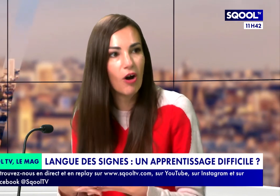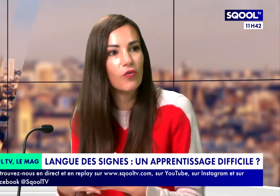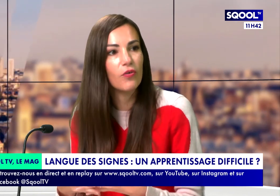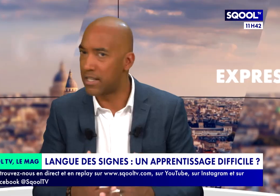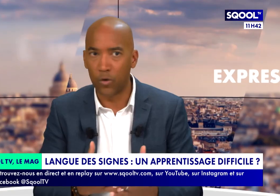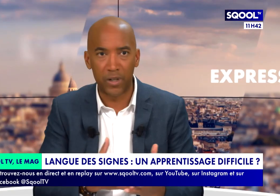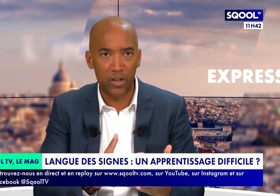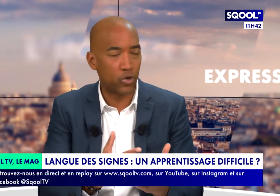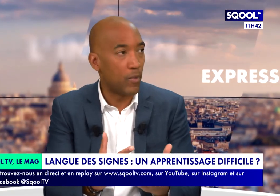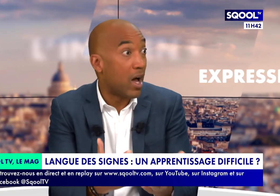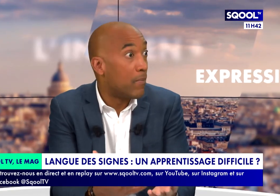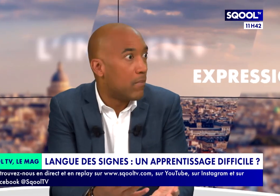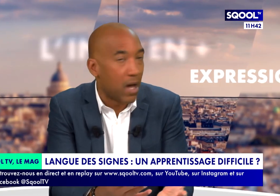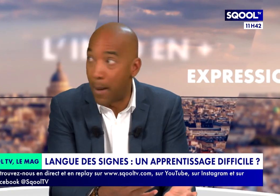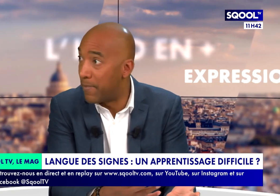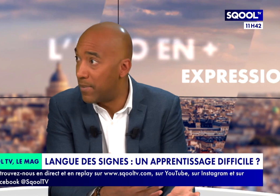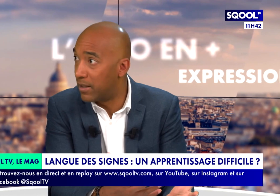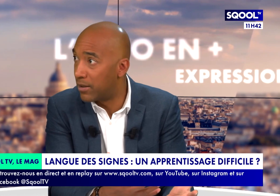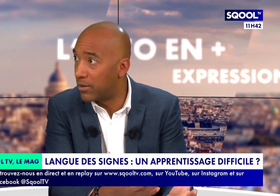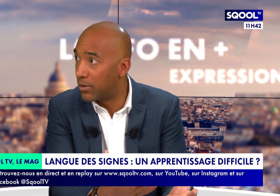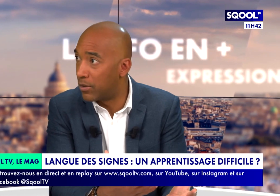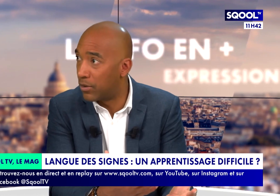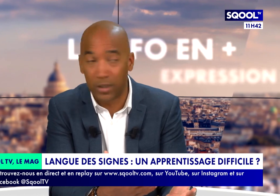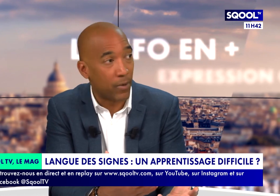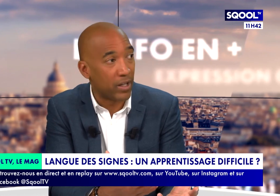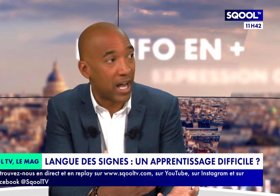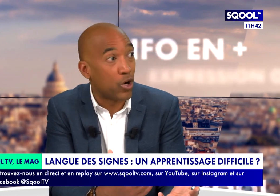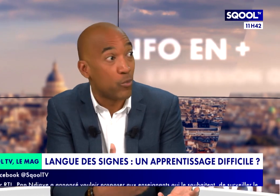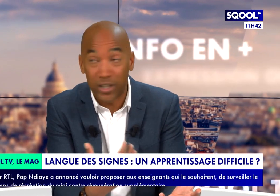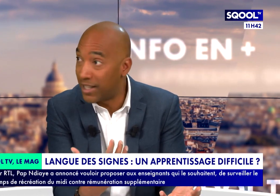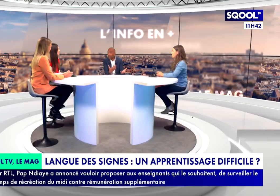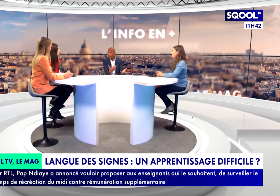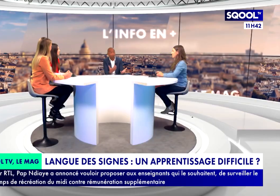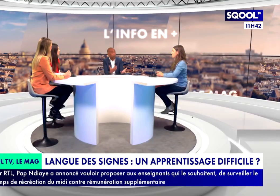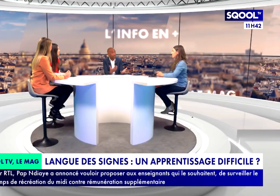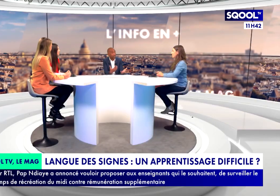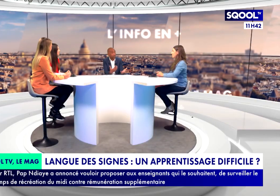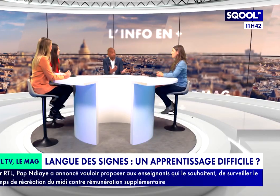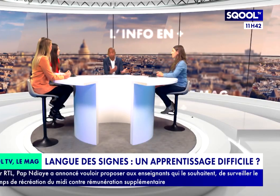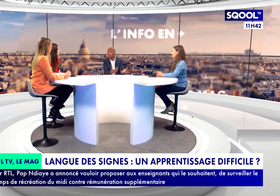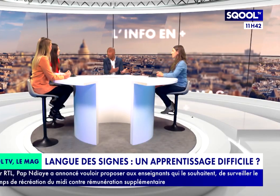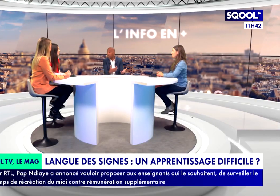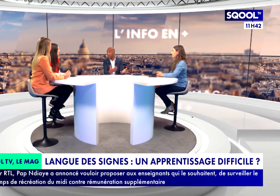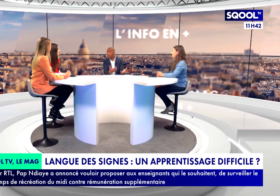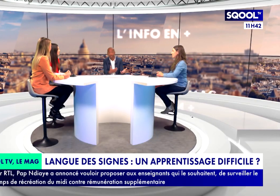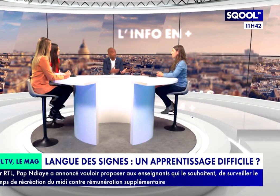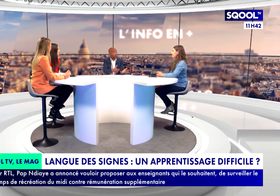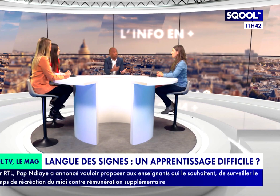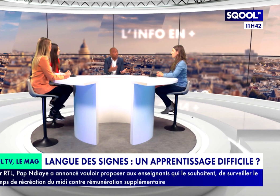enfant. Et c'est compliqué, justement, à un bébé d'apprendre à communiquer via les signes ? Justement, c'est beaucoup plus simple.